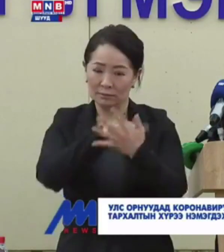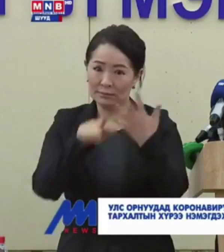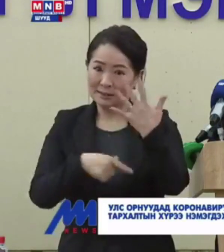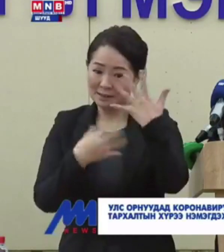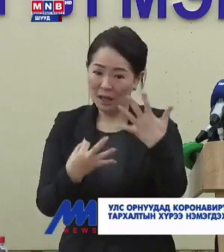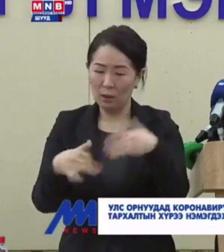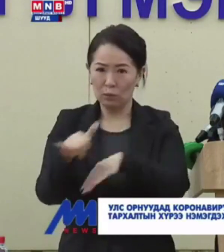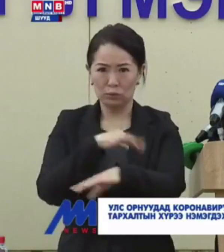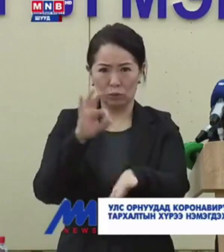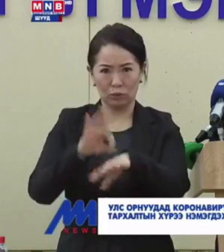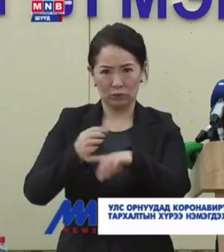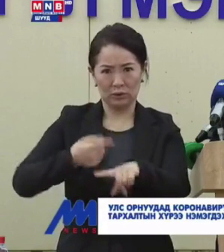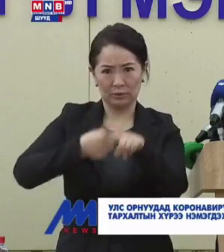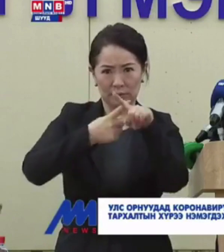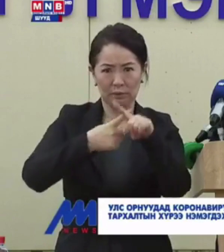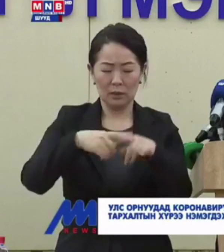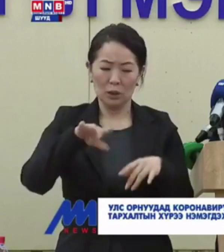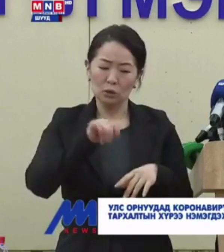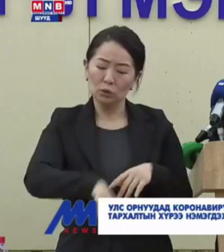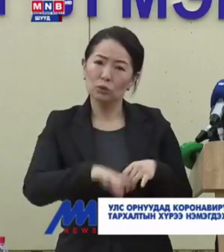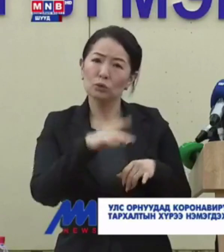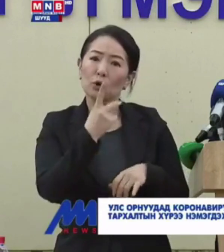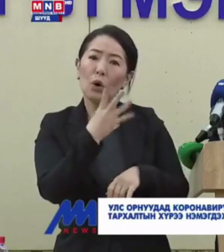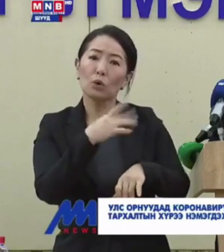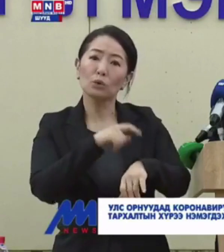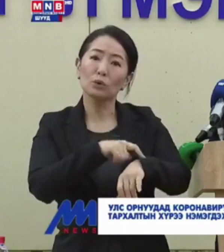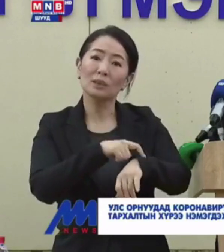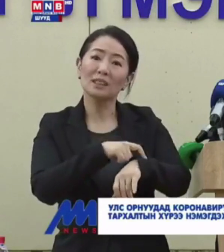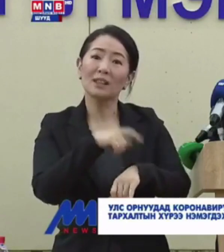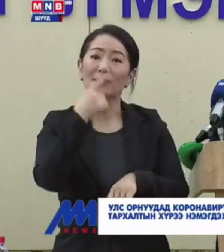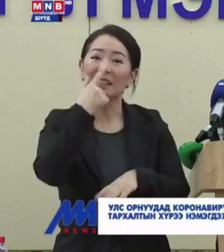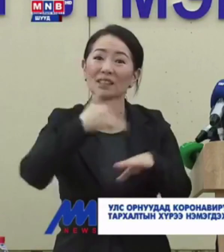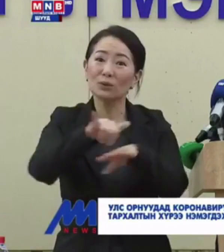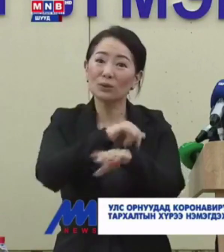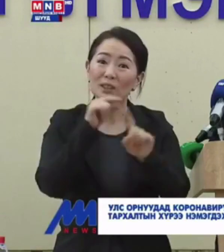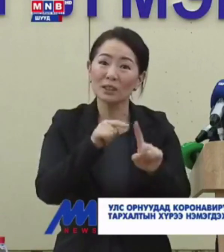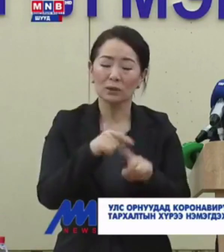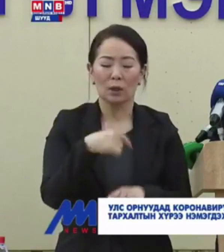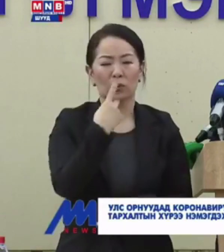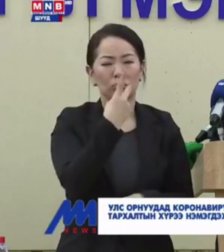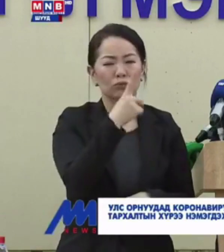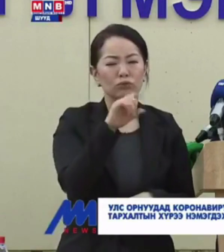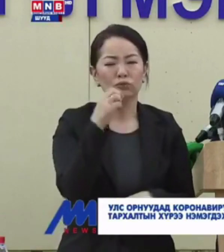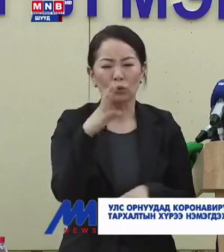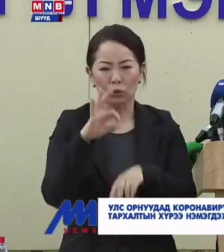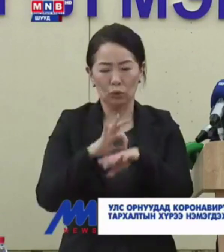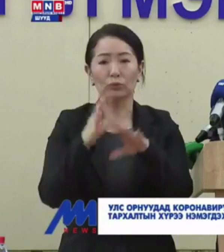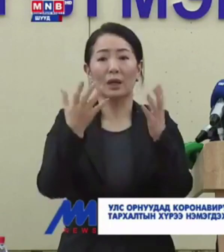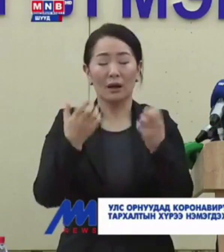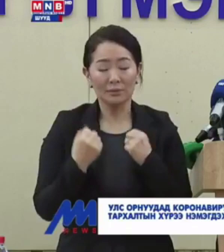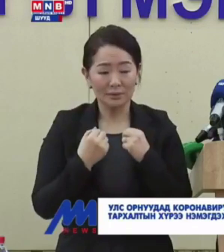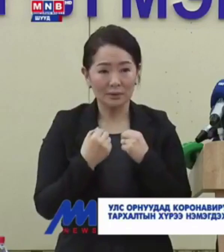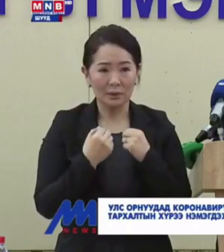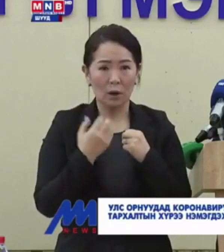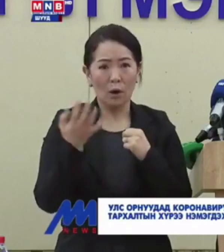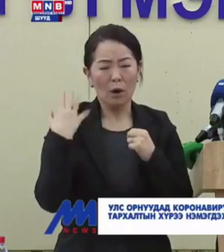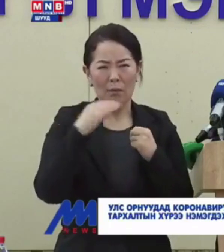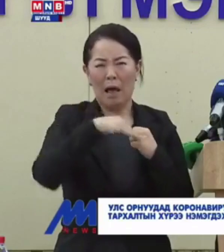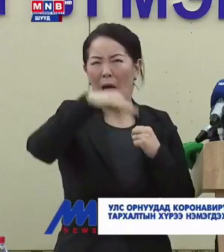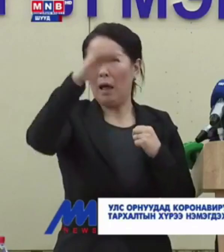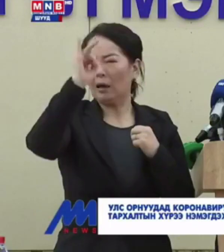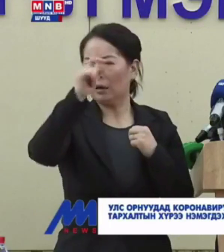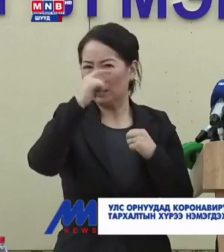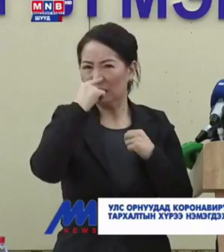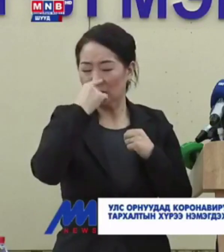Сүүлийн 24 цагт Хятад улсад 130 шинэ тохиолдол бүртгэгдсэн нь 1 сарын 20-ос хойш хамгийн бага үзүүлэлт болж